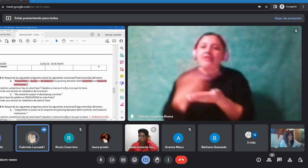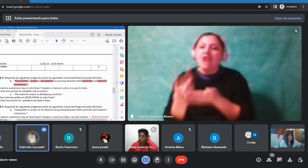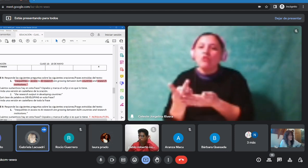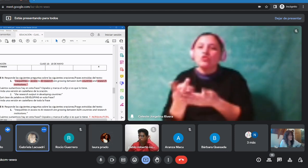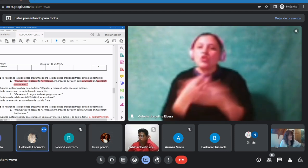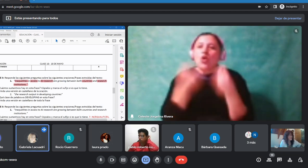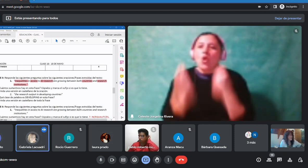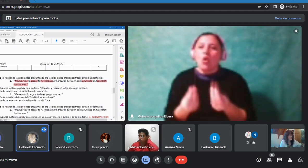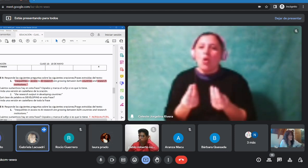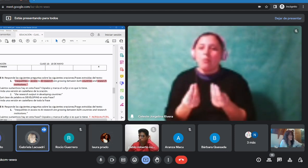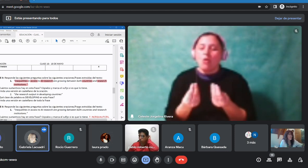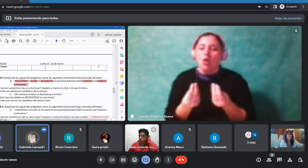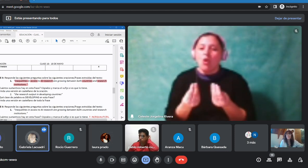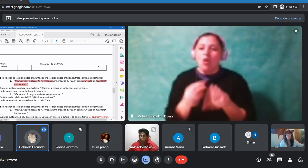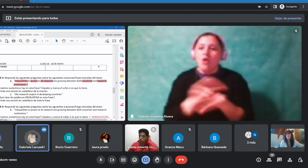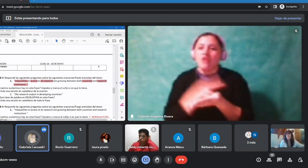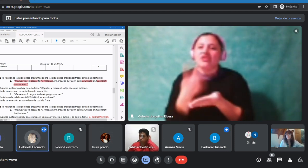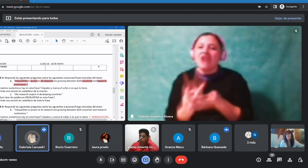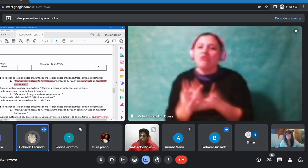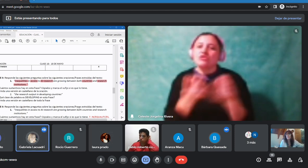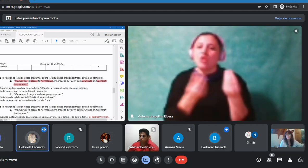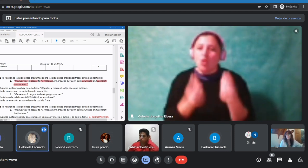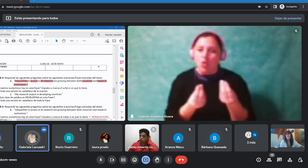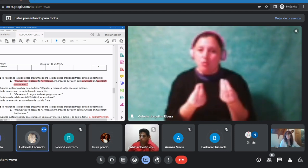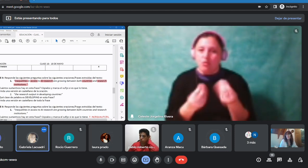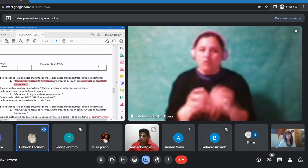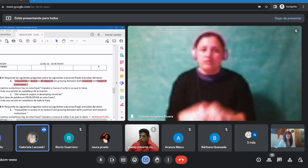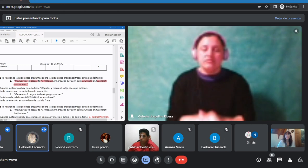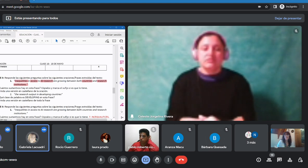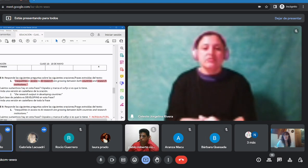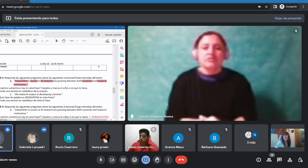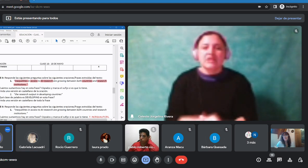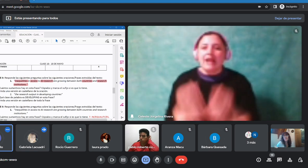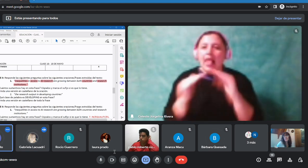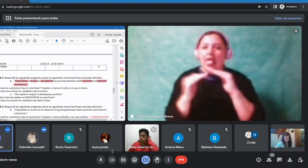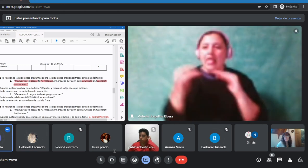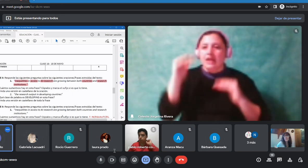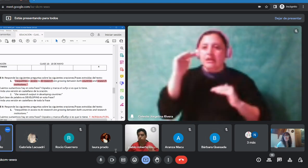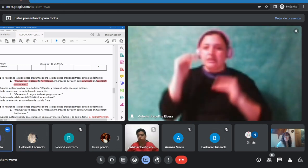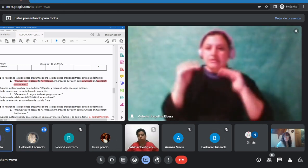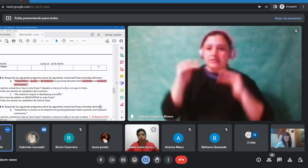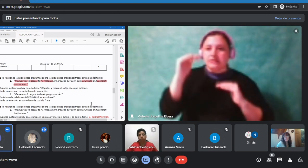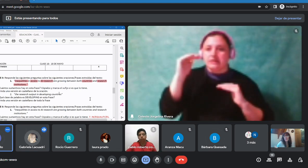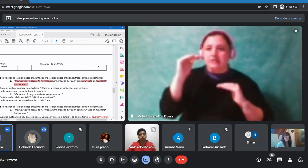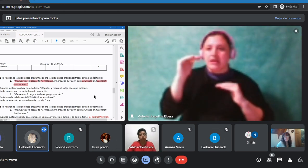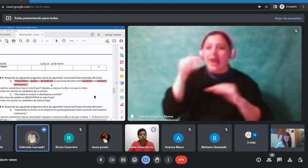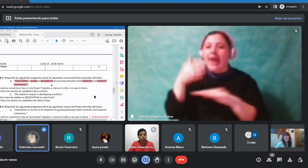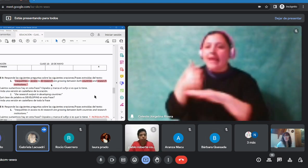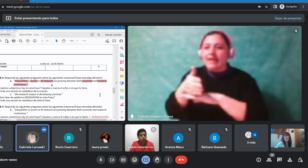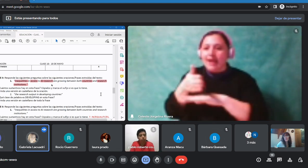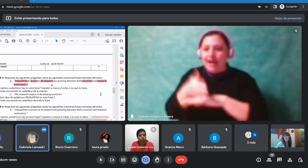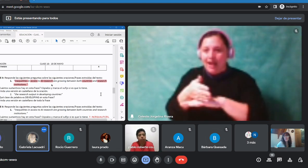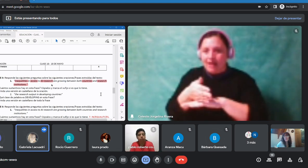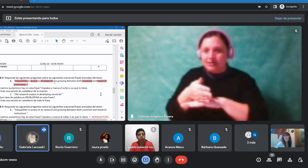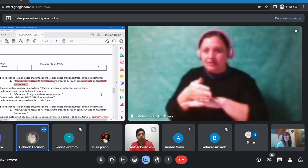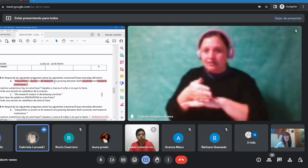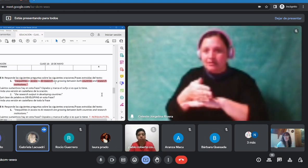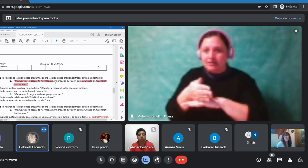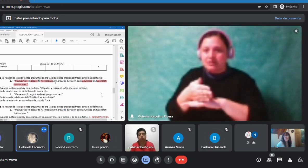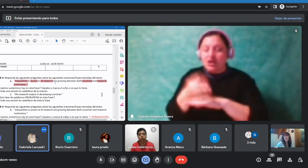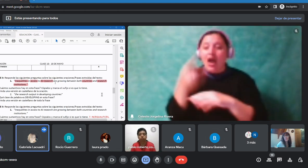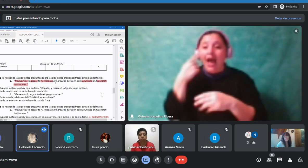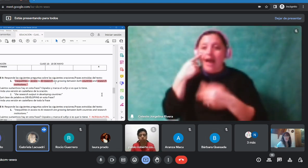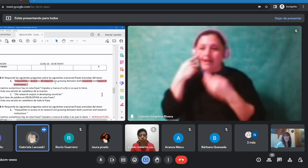La inequidad o la desigualdad en el acceso a la